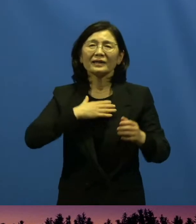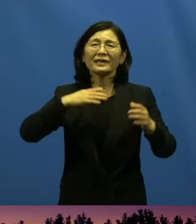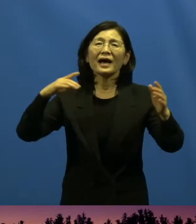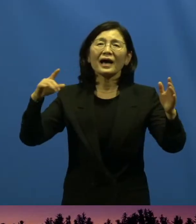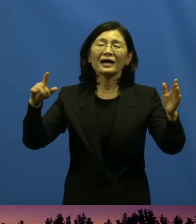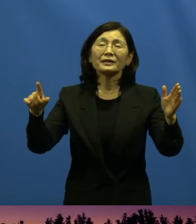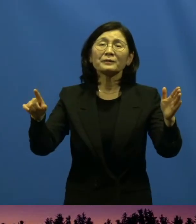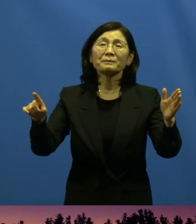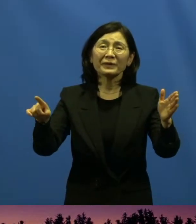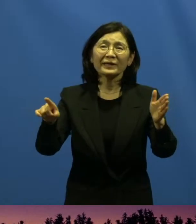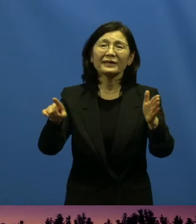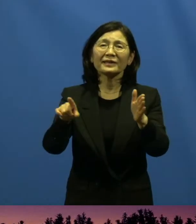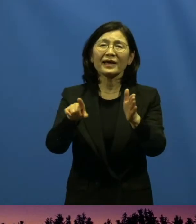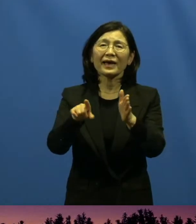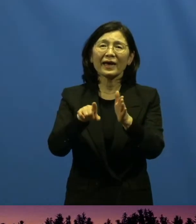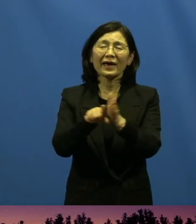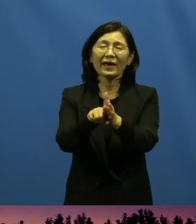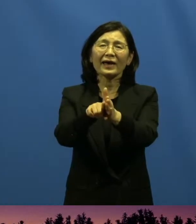주의 능력으로